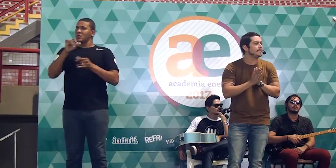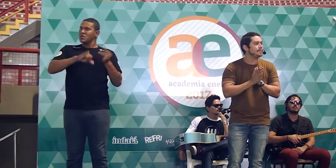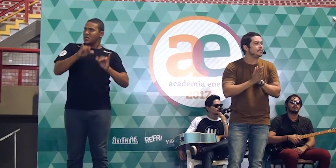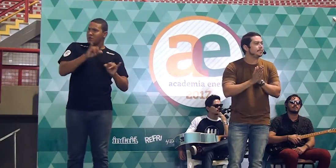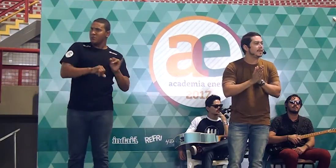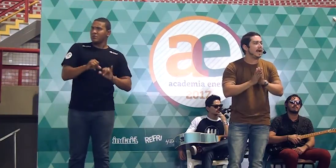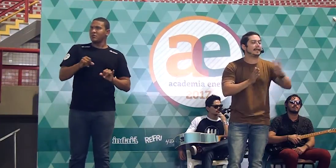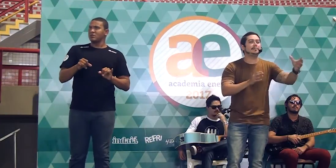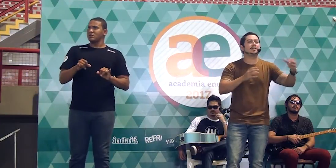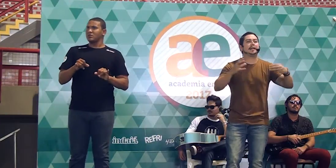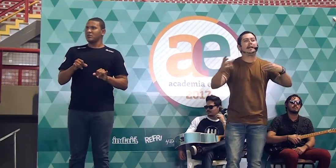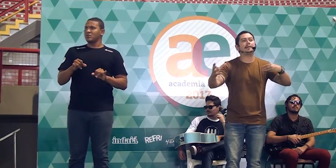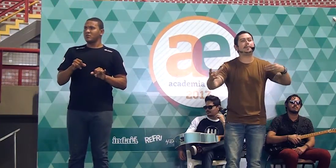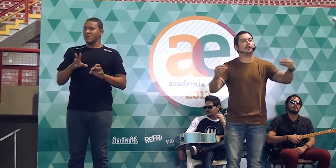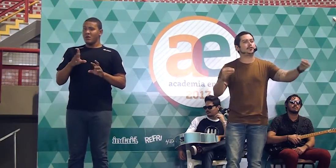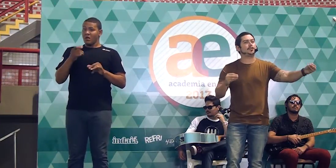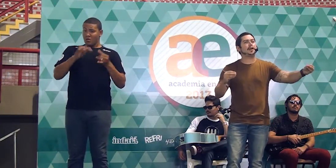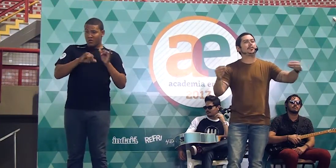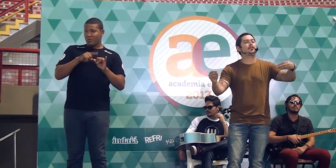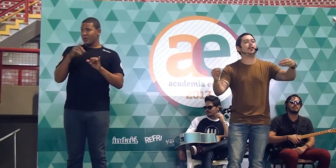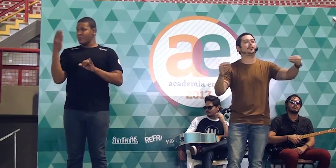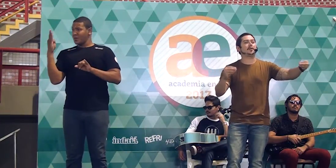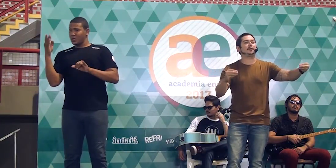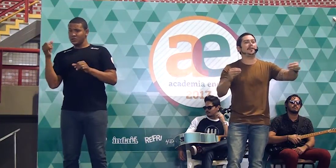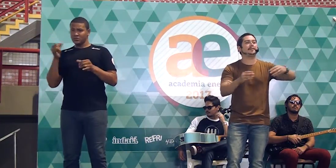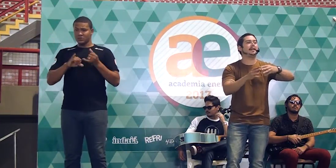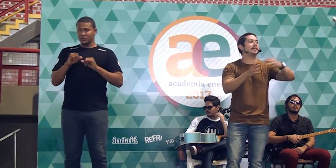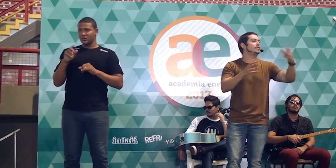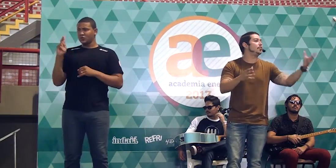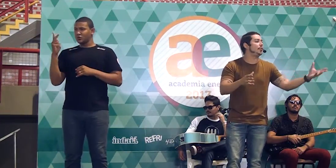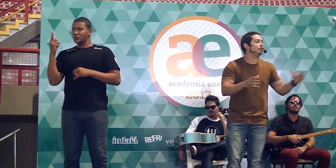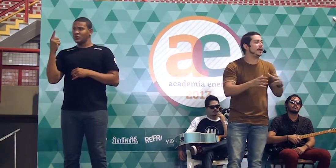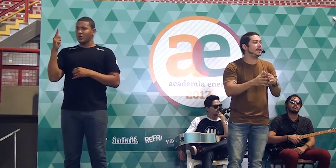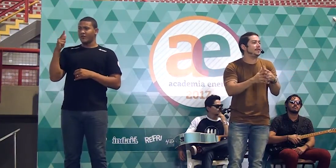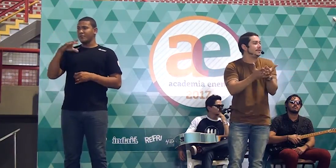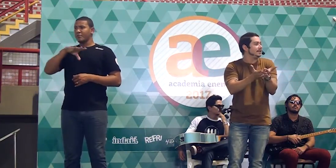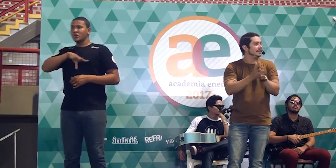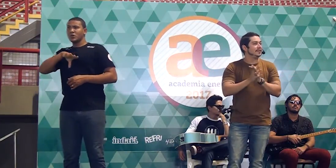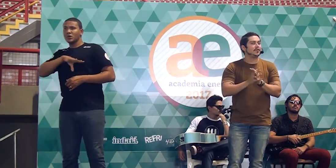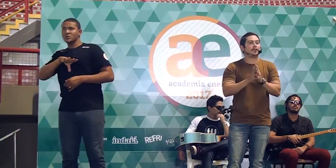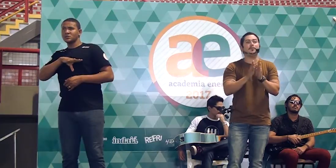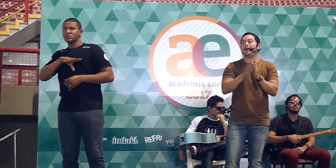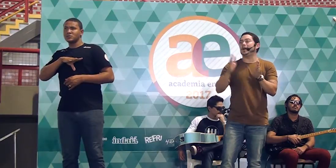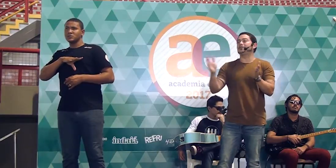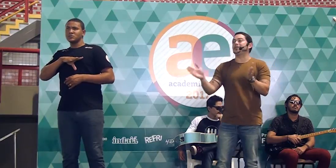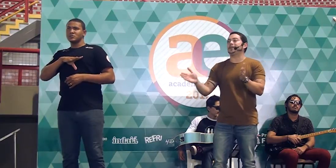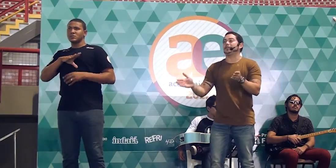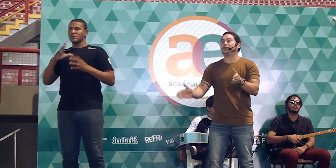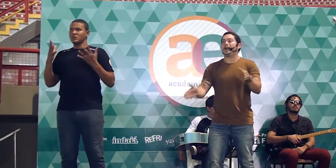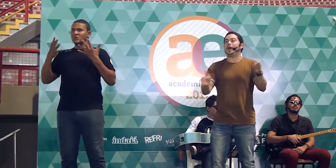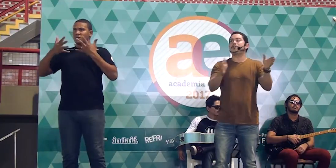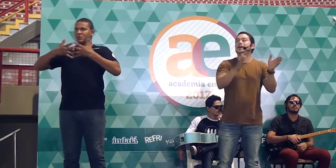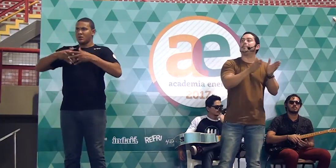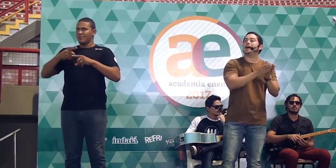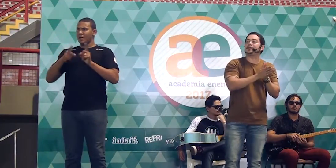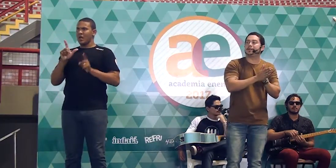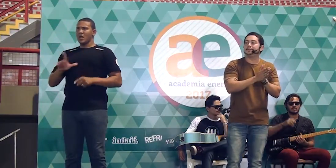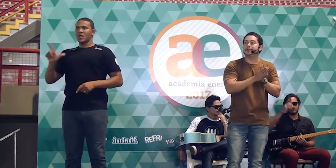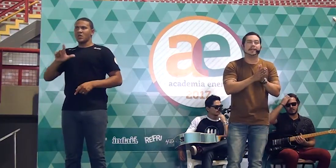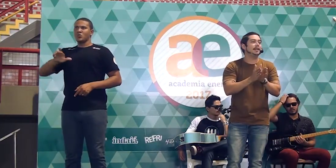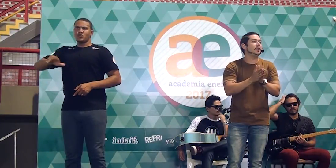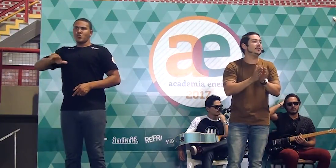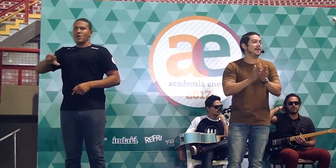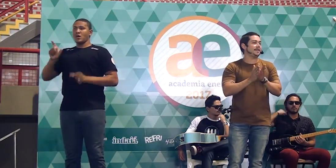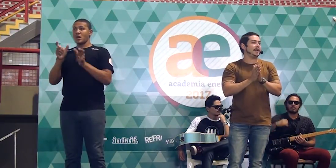química. A química está ligada à biologia, a história e a geografia tem ligação com o português. Só que não era aula de literatura, era aula de